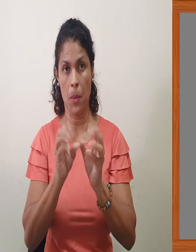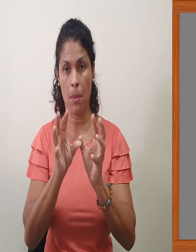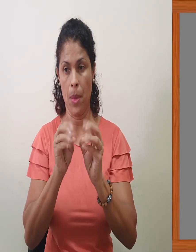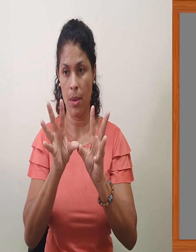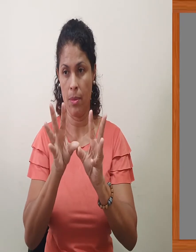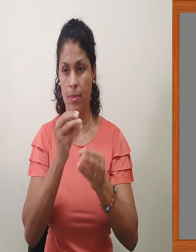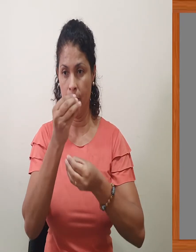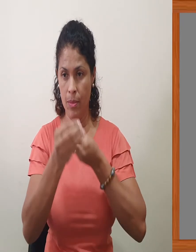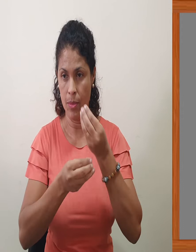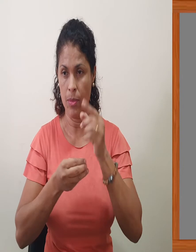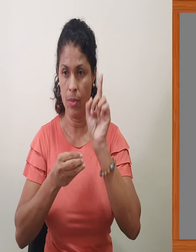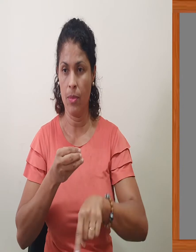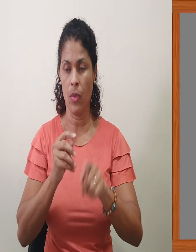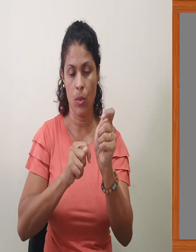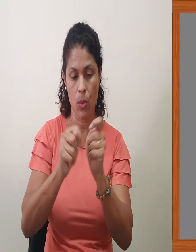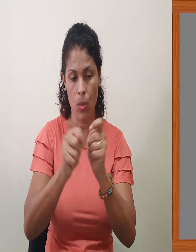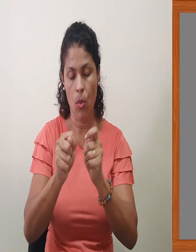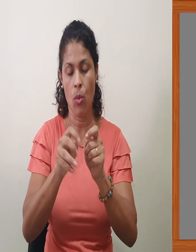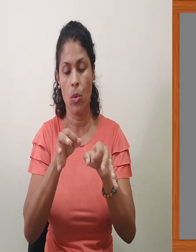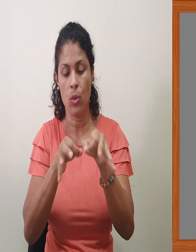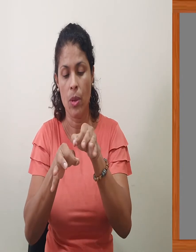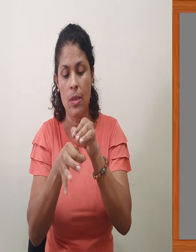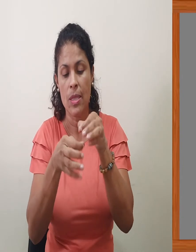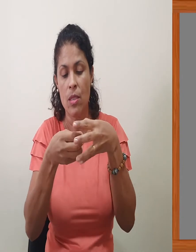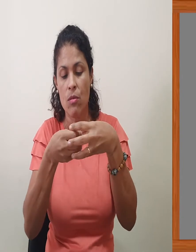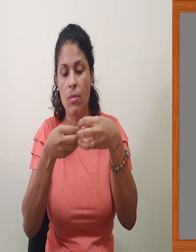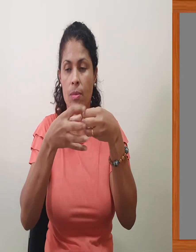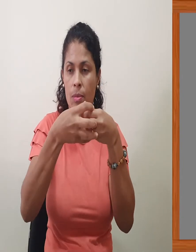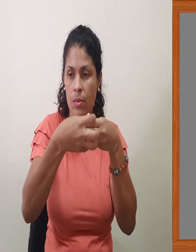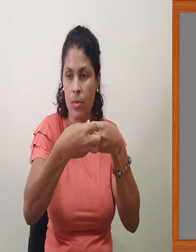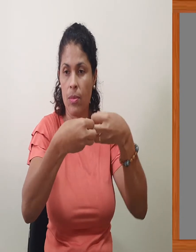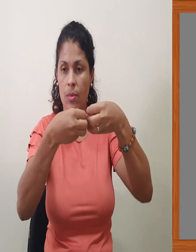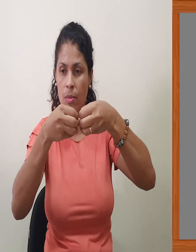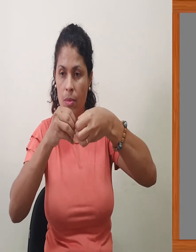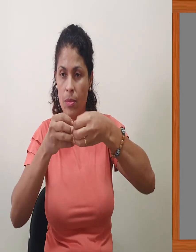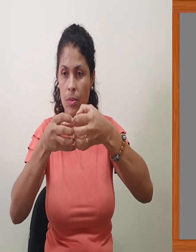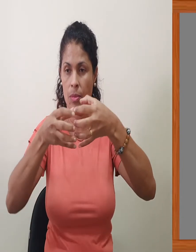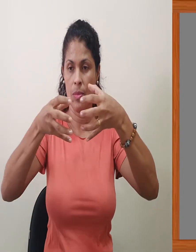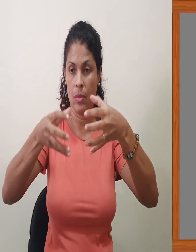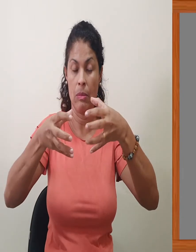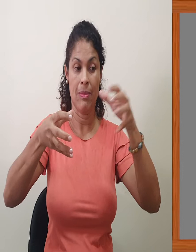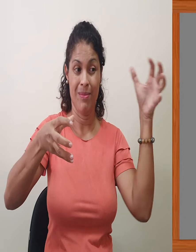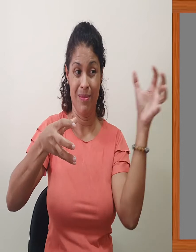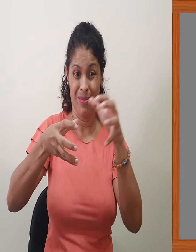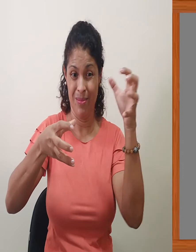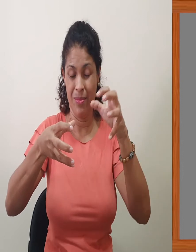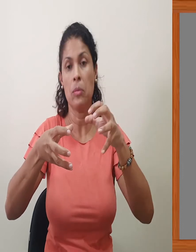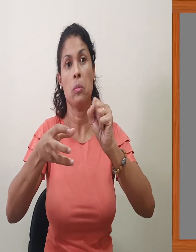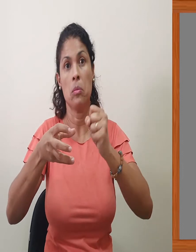natureza. Substâncias químicas, agentes biológicos e ainda agentes físicos.